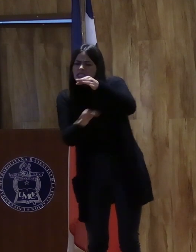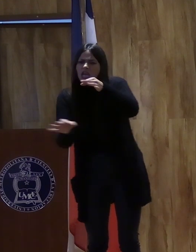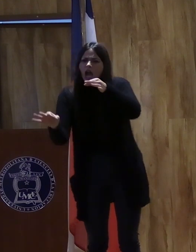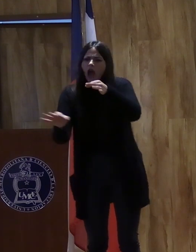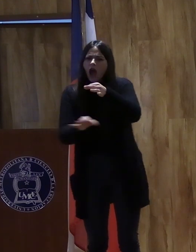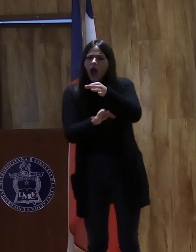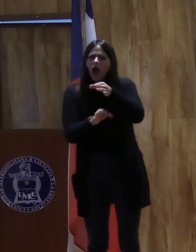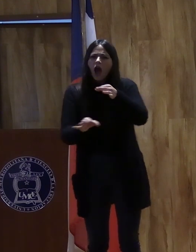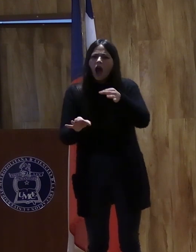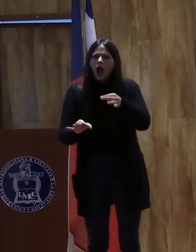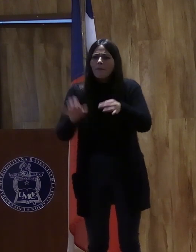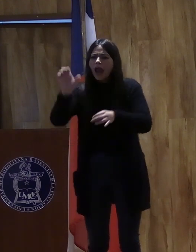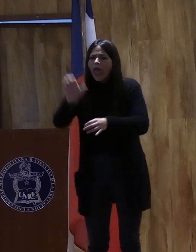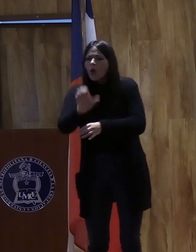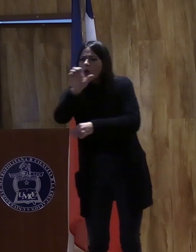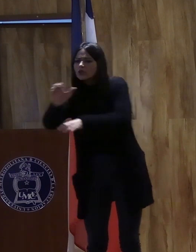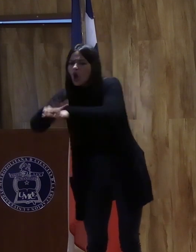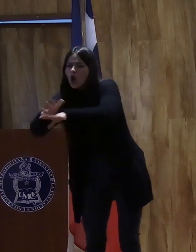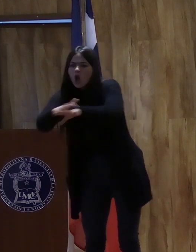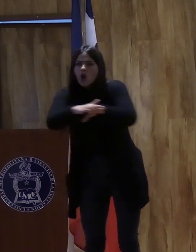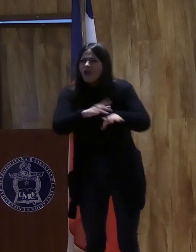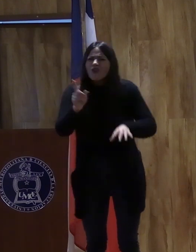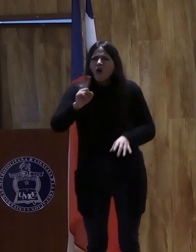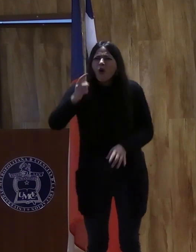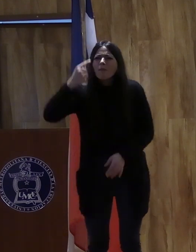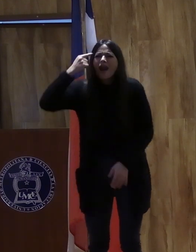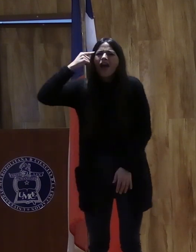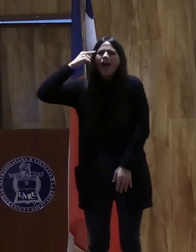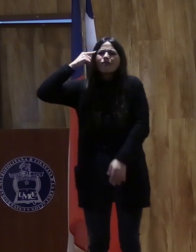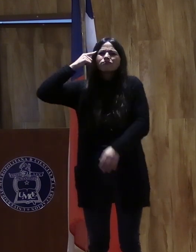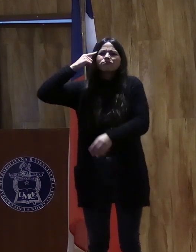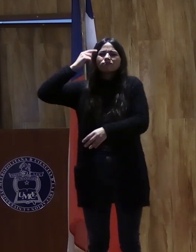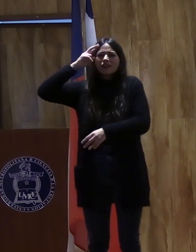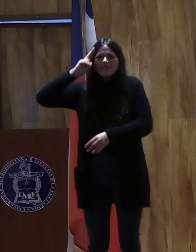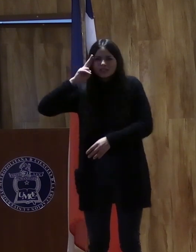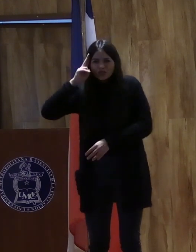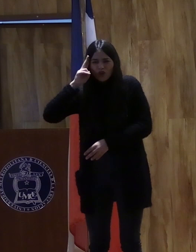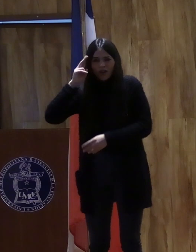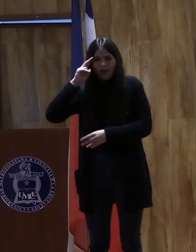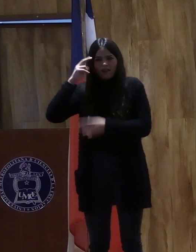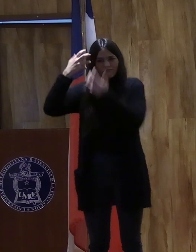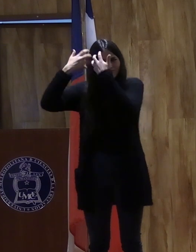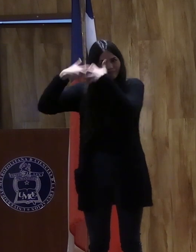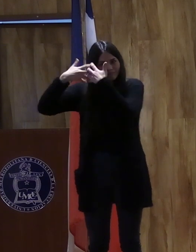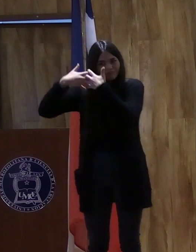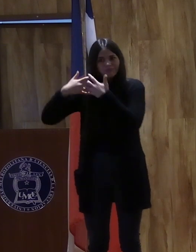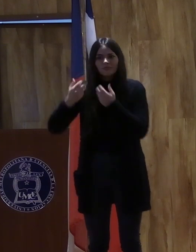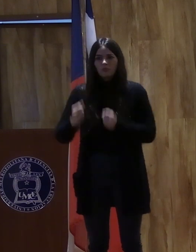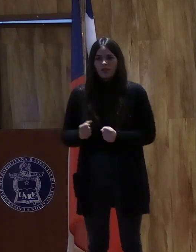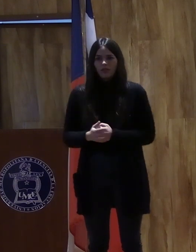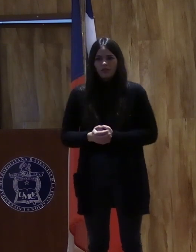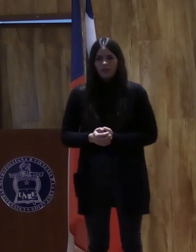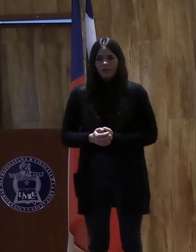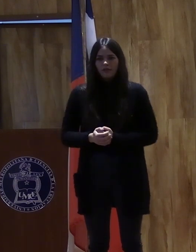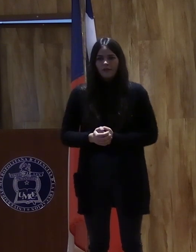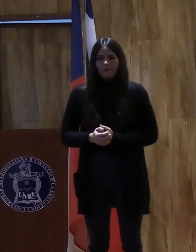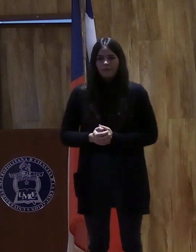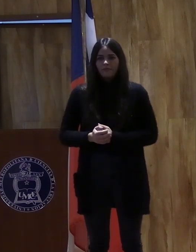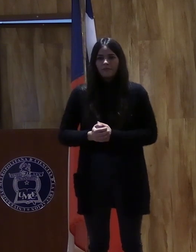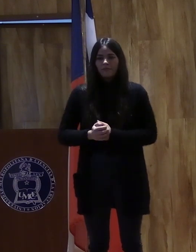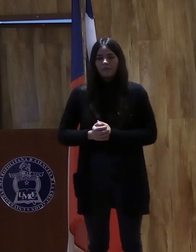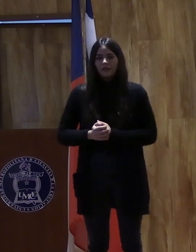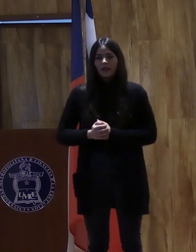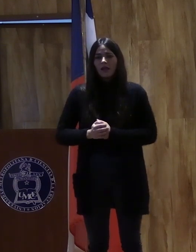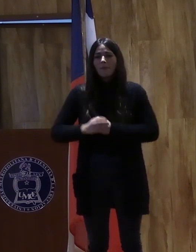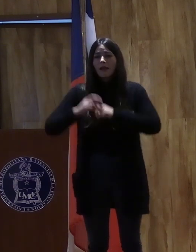resuelvan ecuaciones. Bueno, no, es para que tengan criterio, para que tengan la cabeza mejor amoblada. Y bueno, y la ciencia y